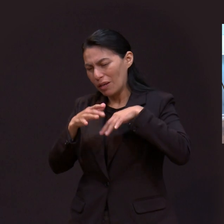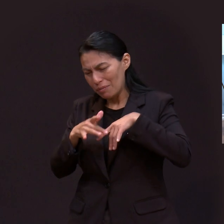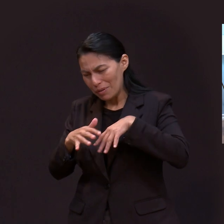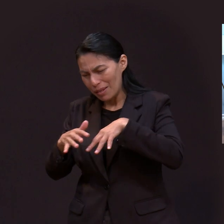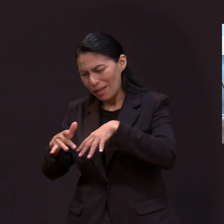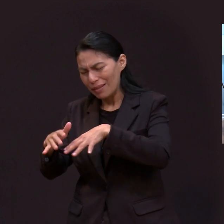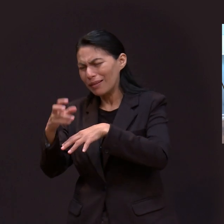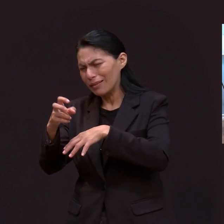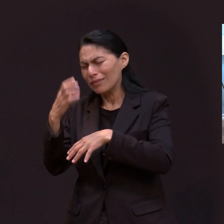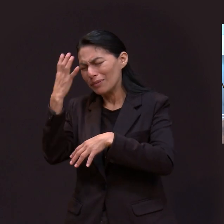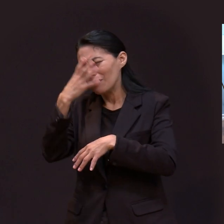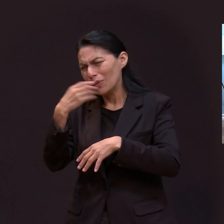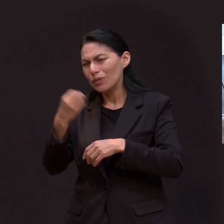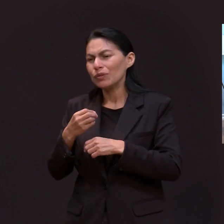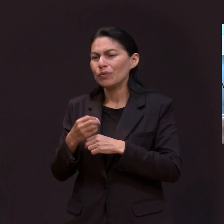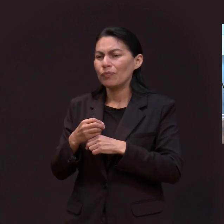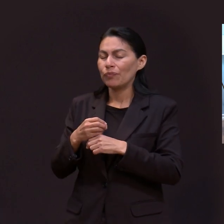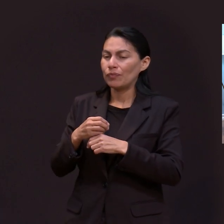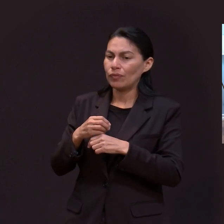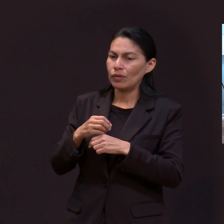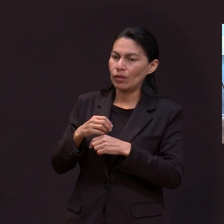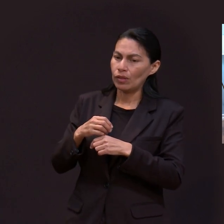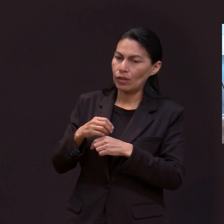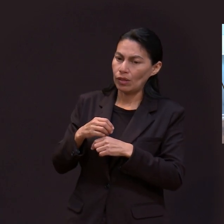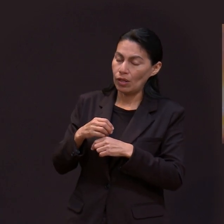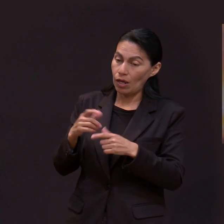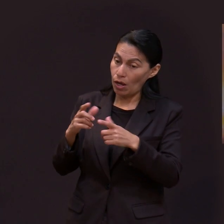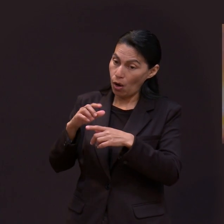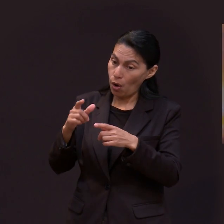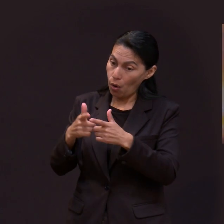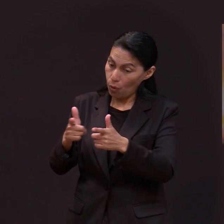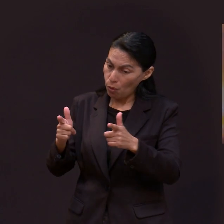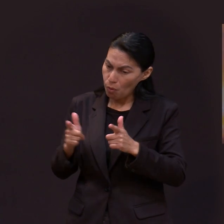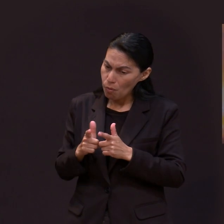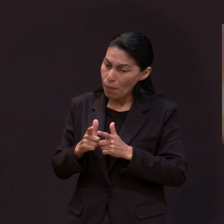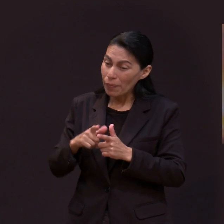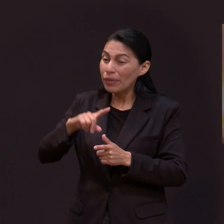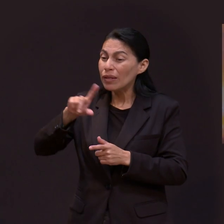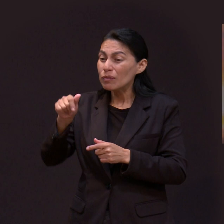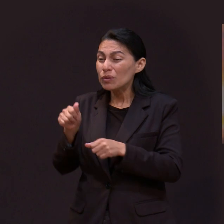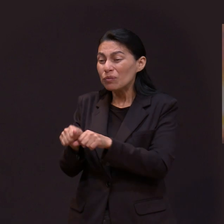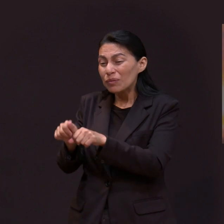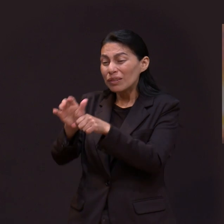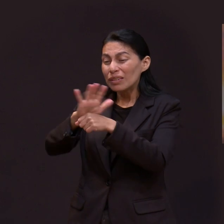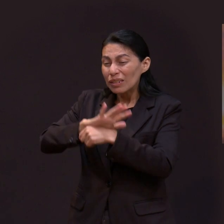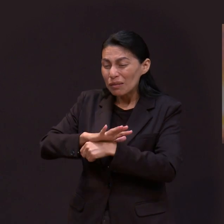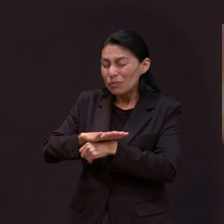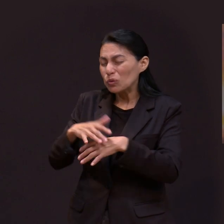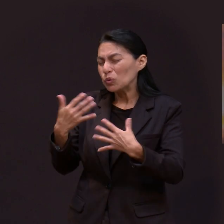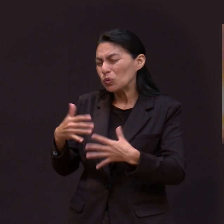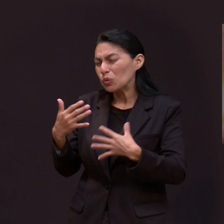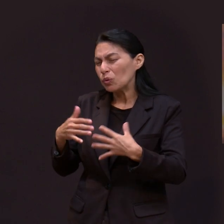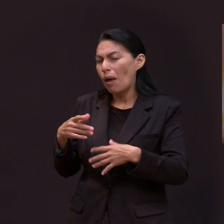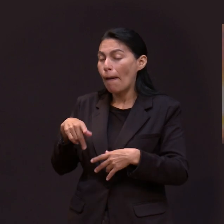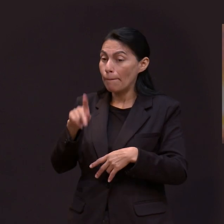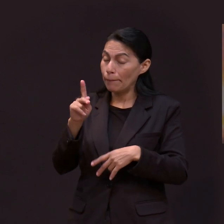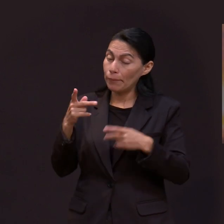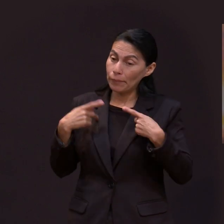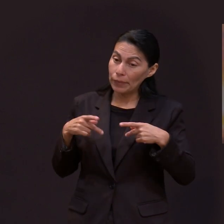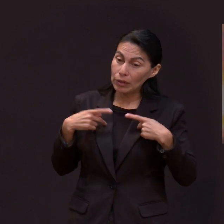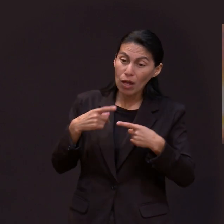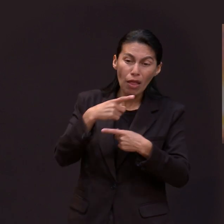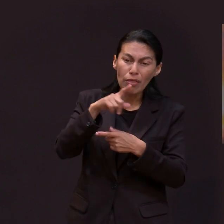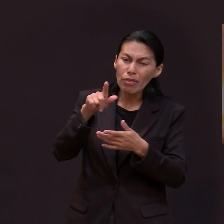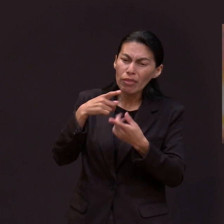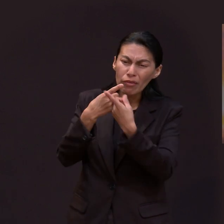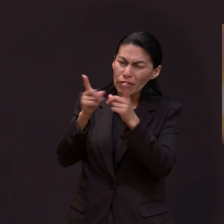pandemia el grupo se formó o sea se acrecentó con con las hermanas virtuales de